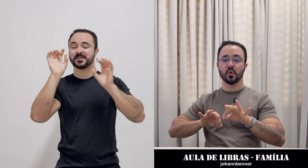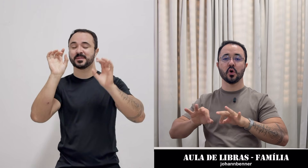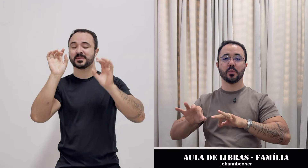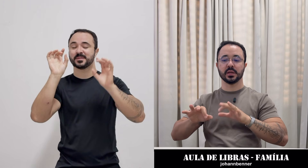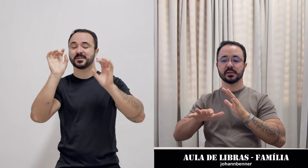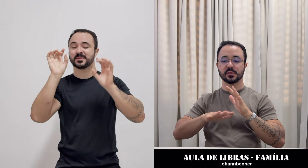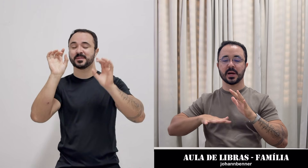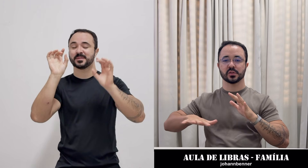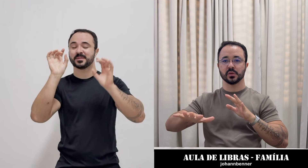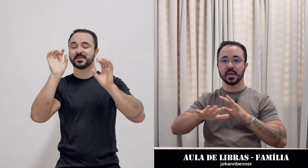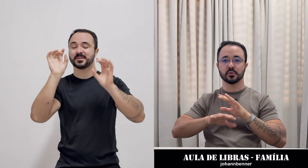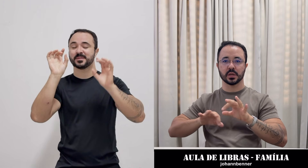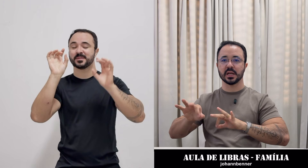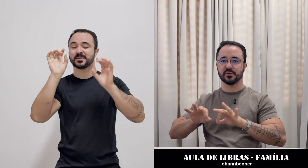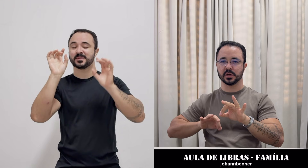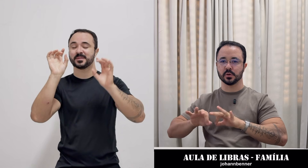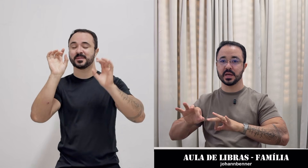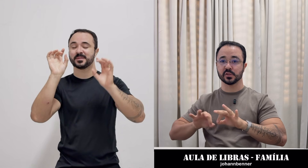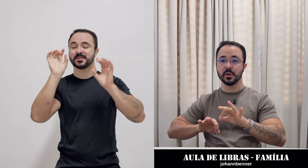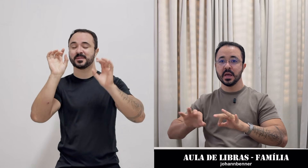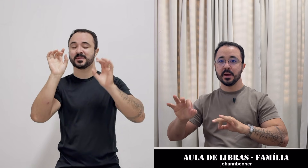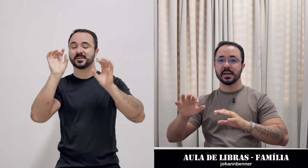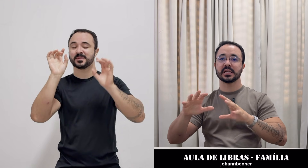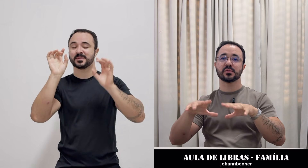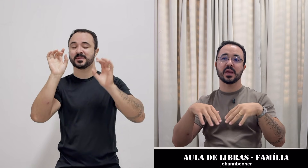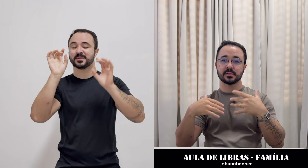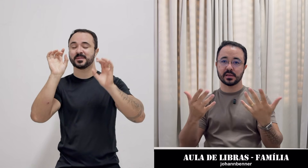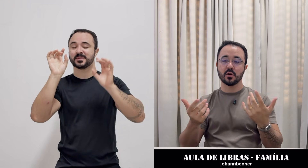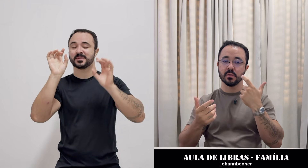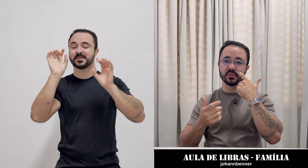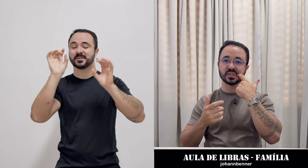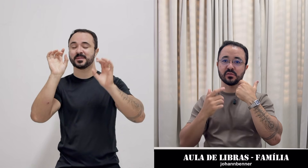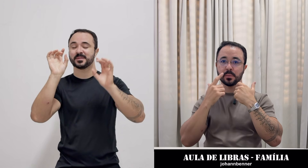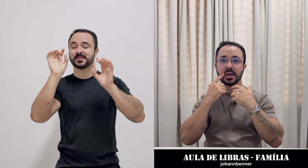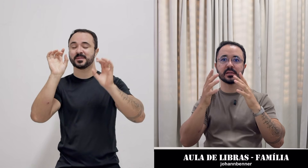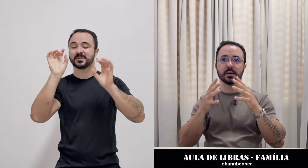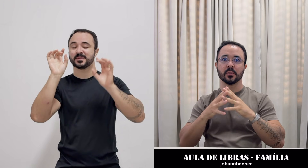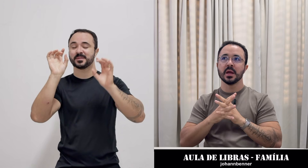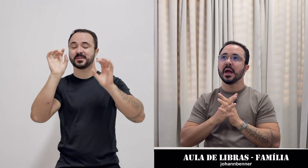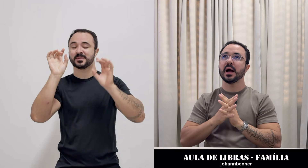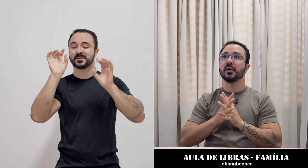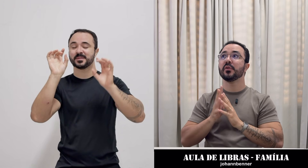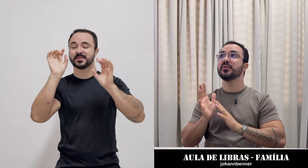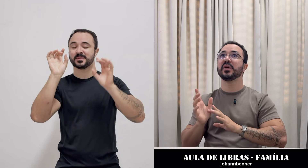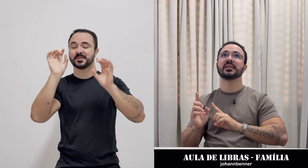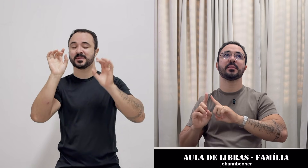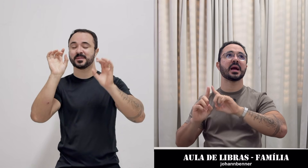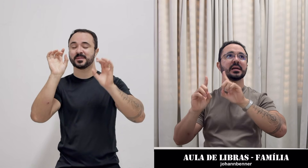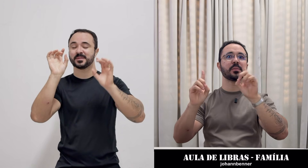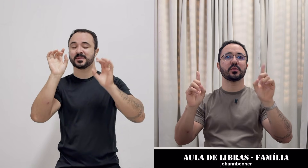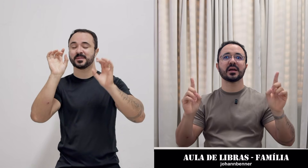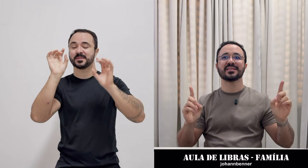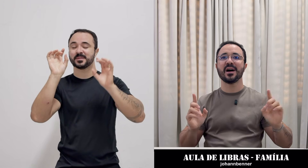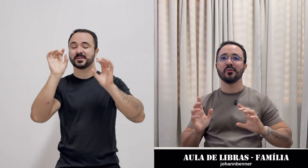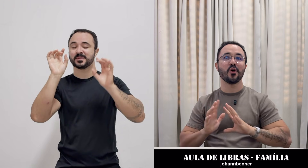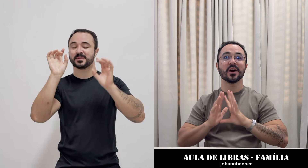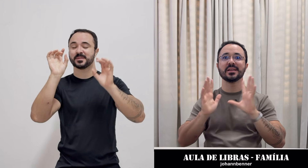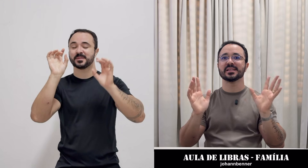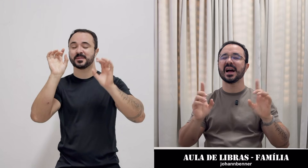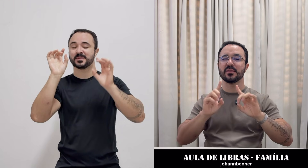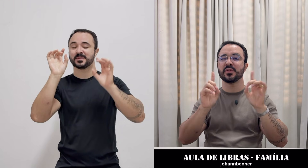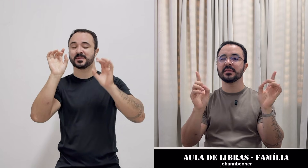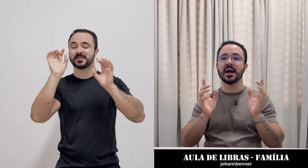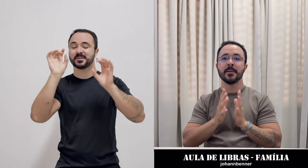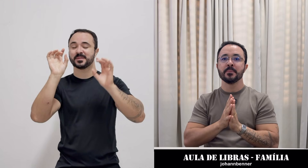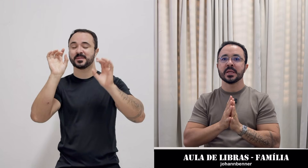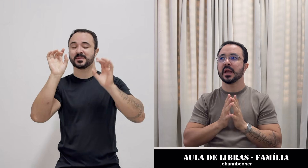frente do corpo, nesse espaço neutro aqui na frente mesmo, mas às vezes é comum você ver, por exemplo, eu vou enfeitar minha casa para o Natal, vou